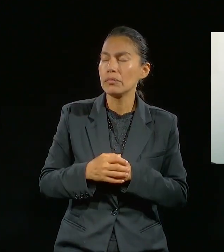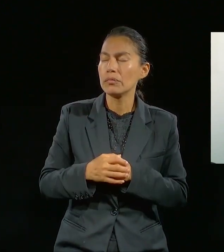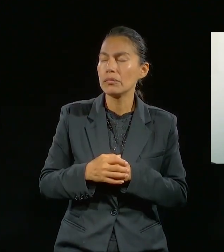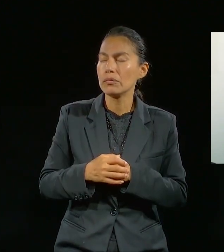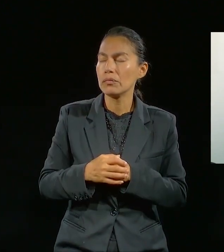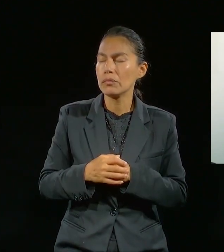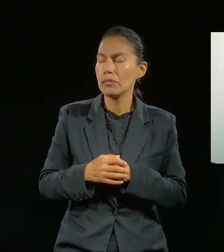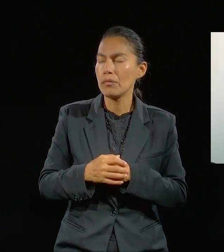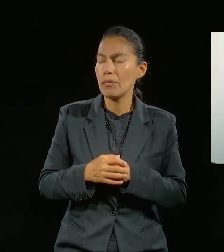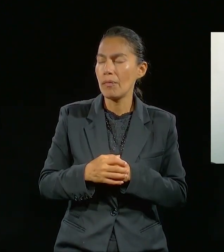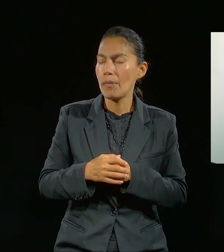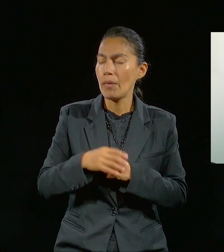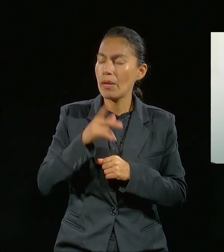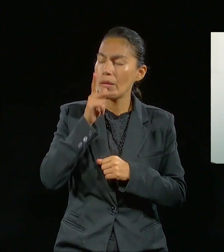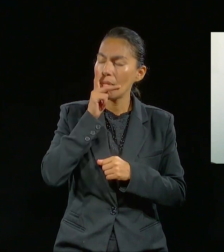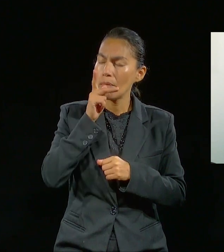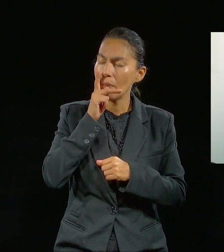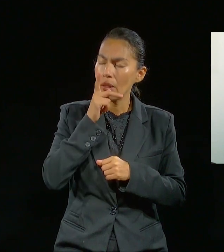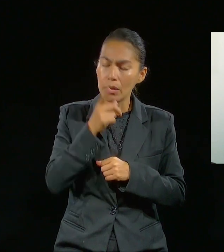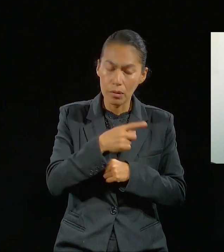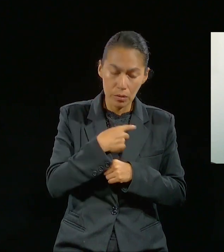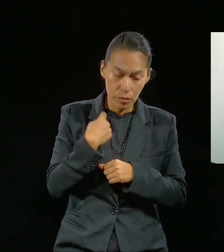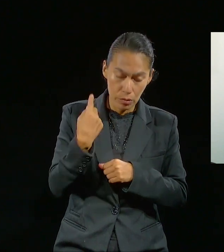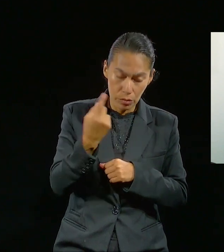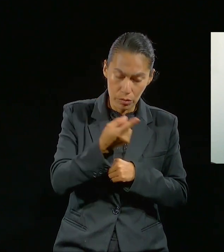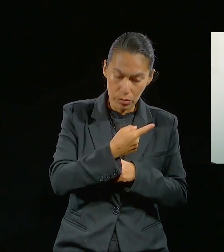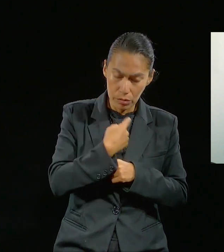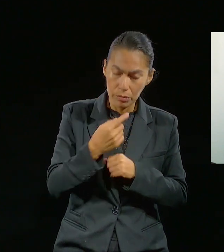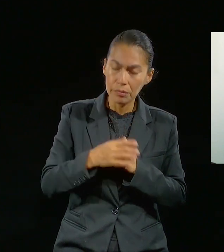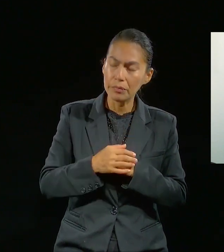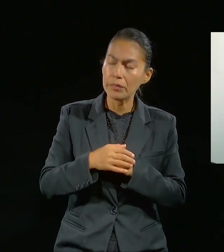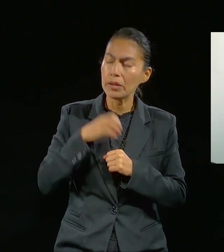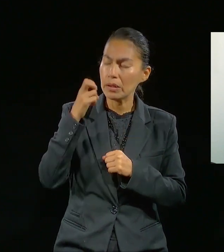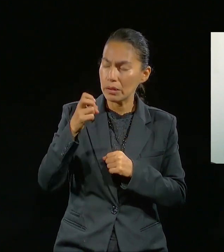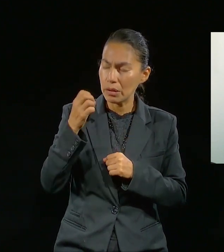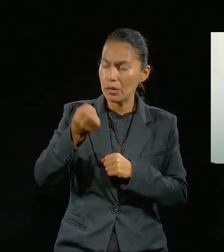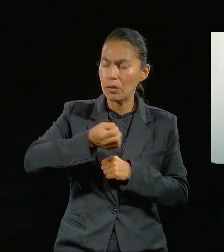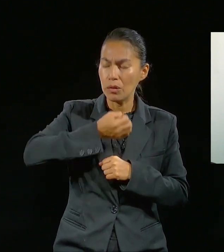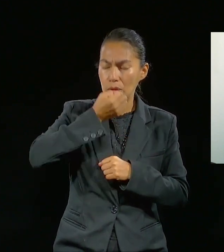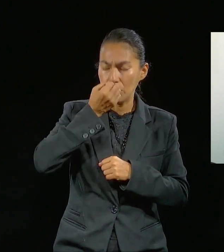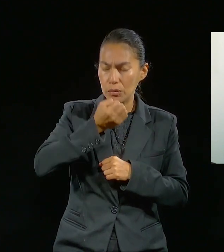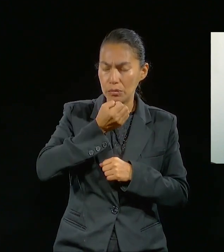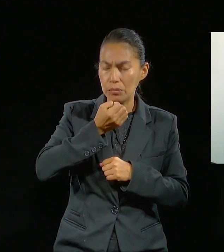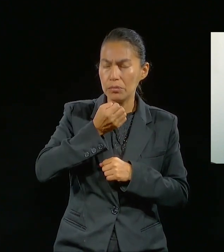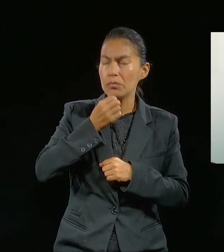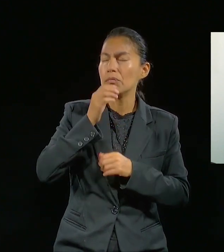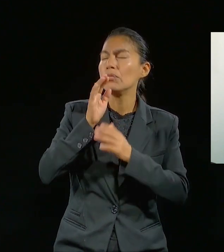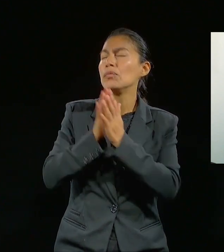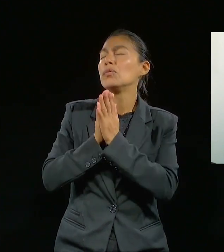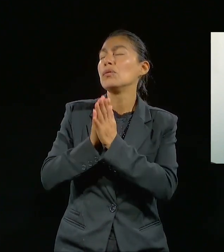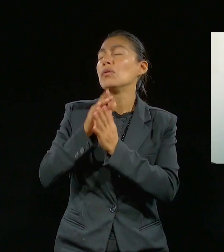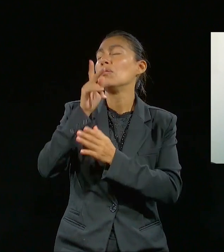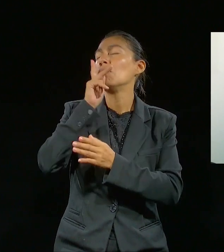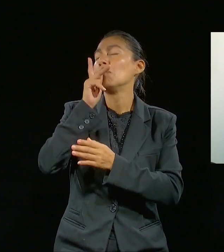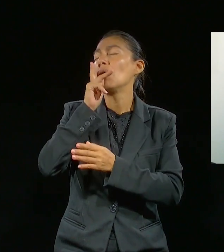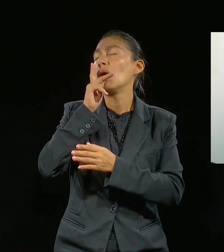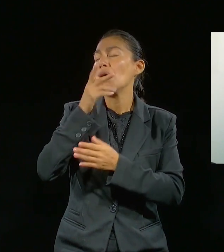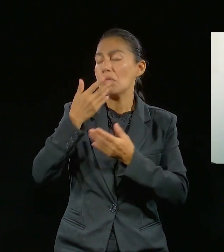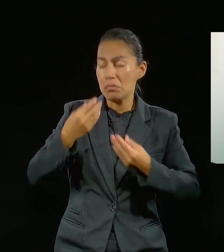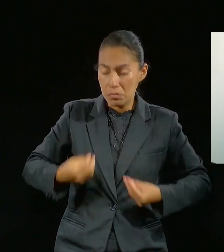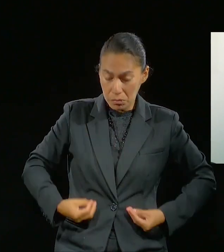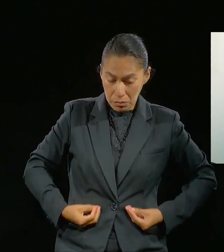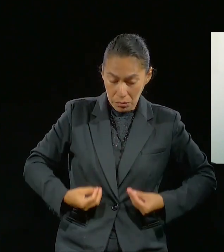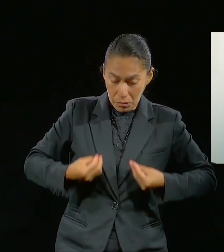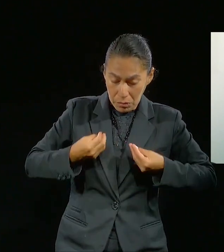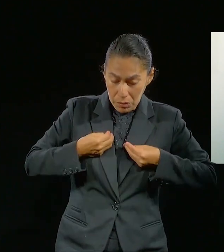El Padre nuestro es la oración modelo. Padre, en tu mano encomendamos